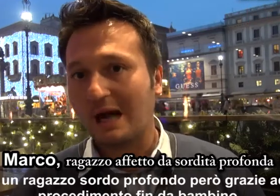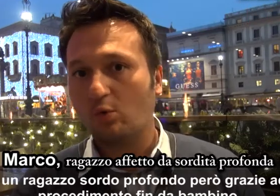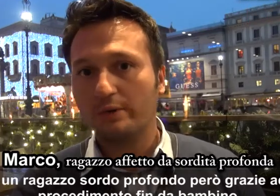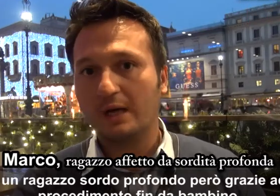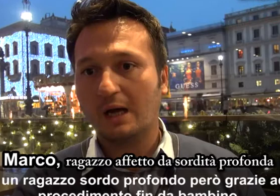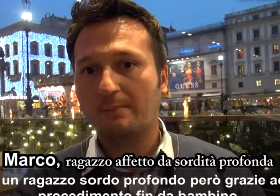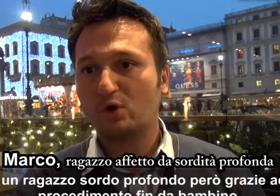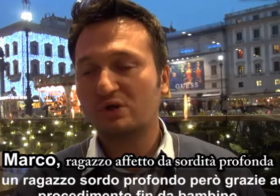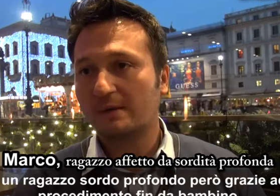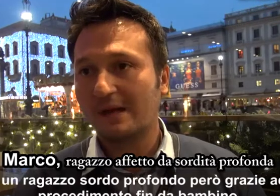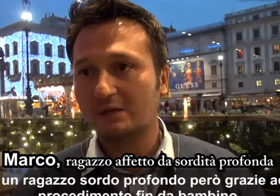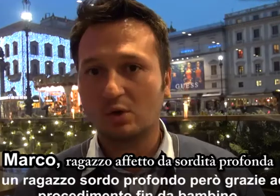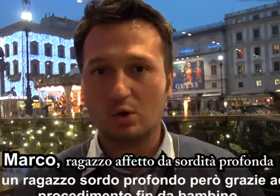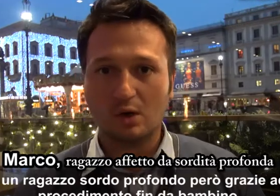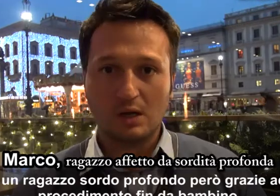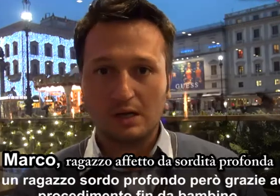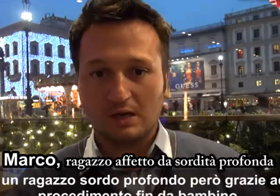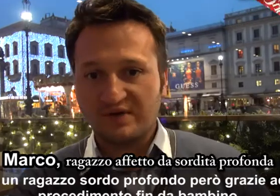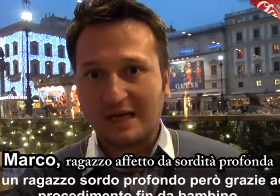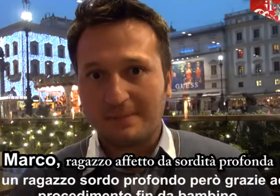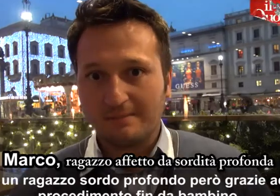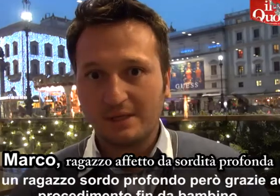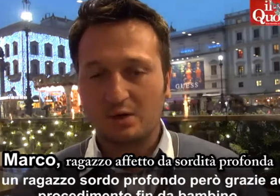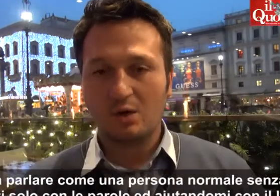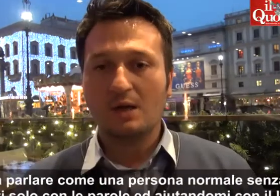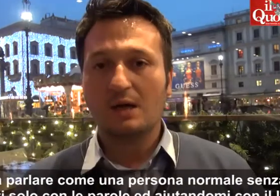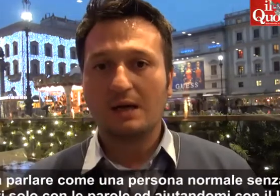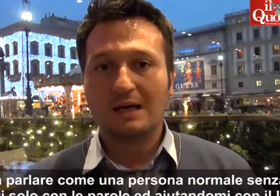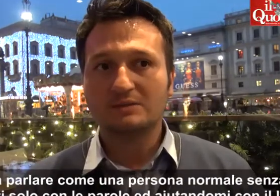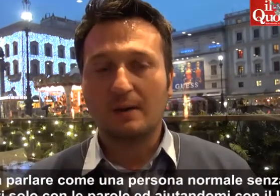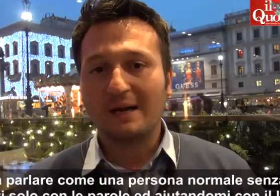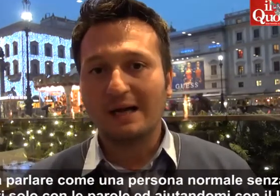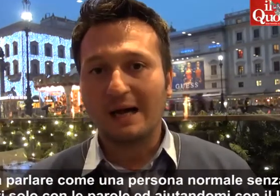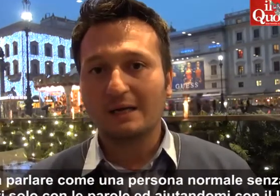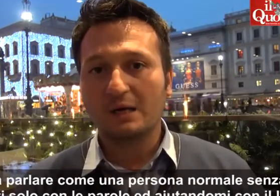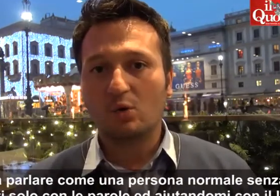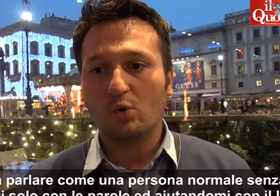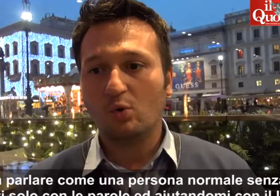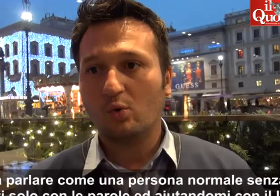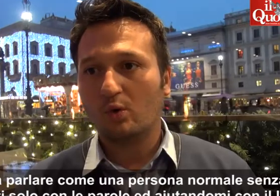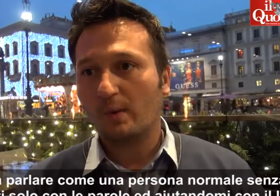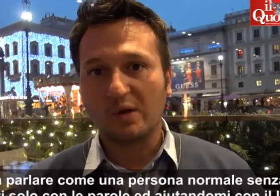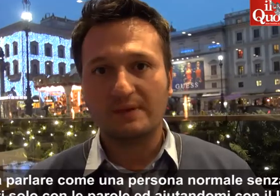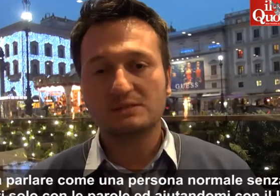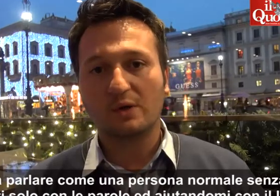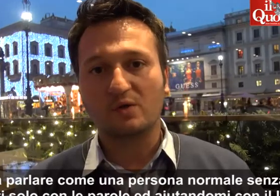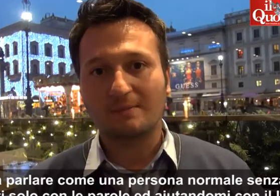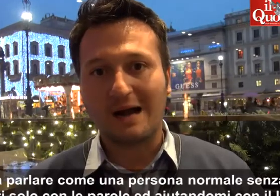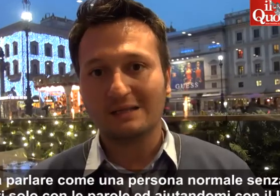a un procedimento fin da bambino riesco a parlare come una persona normale